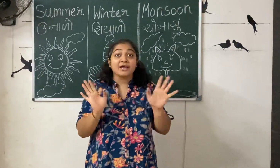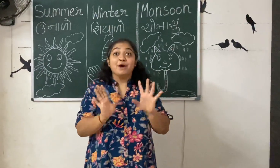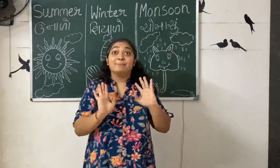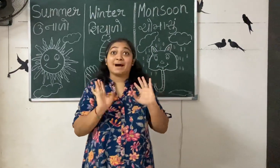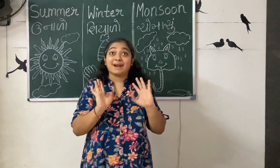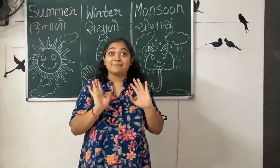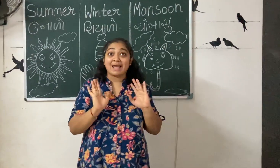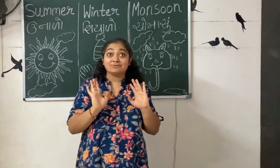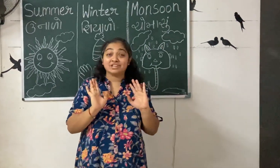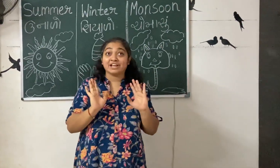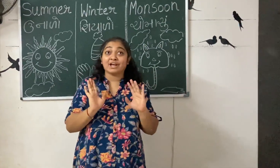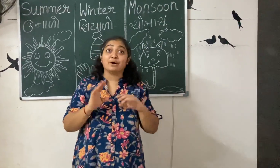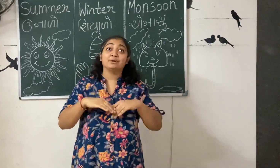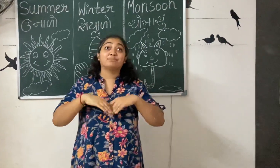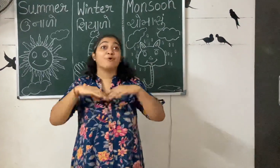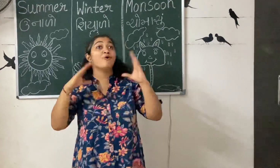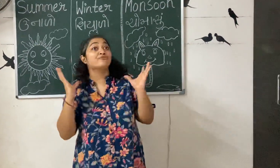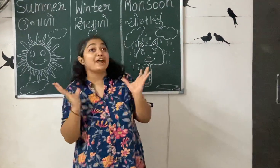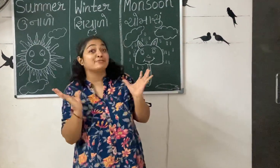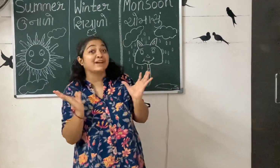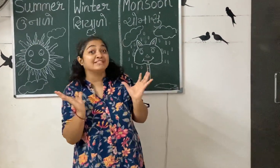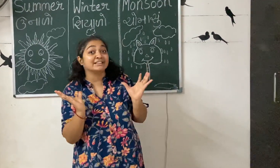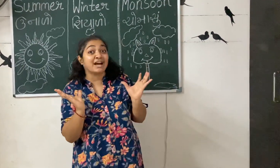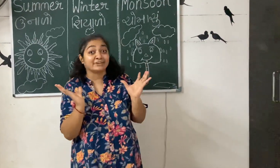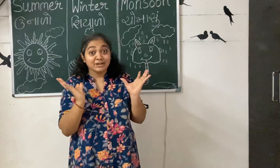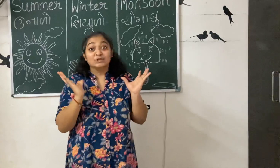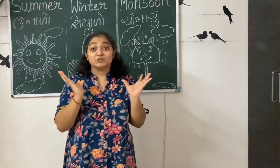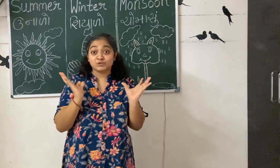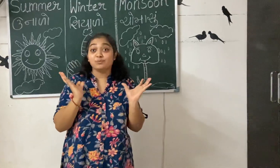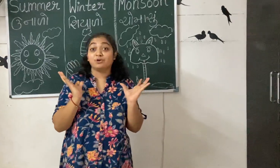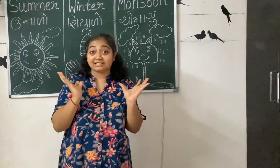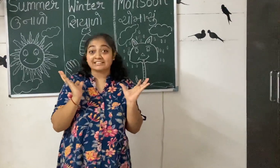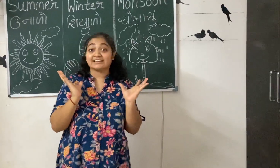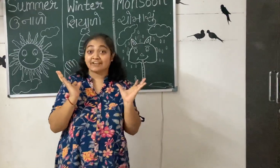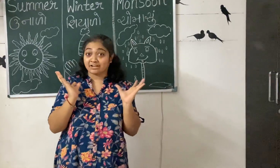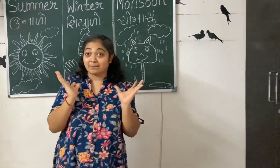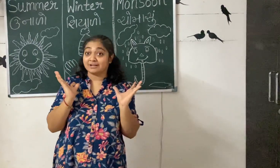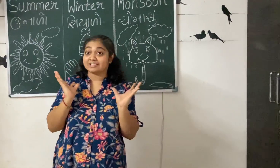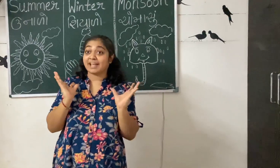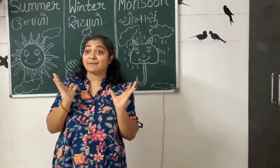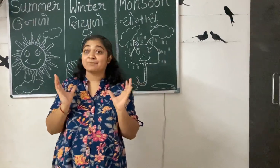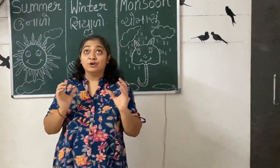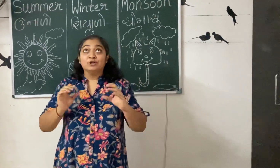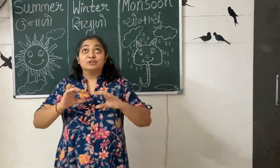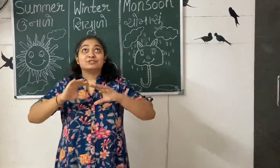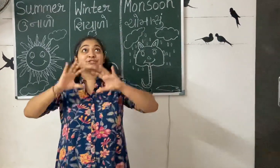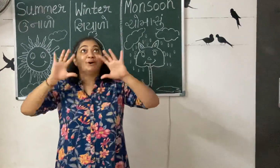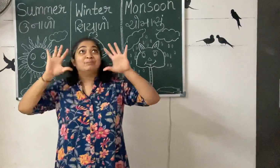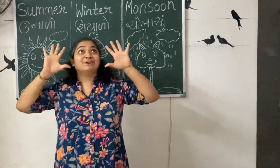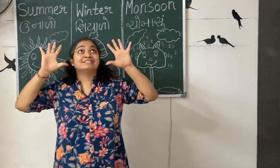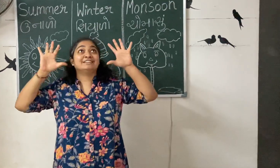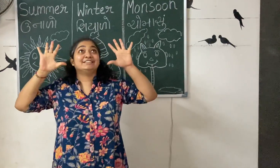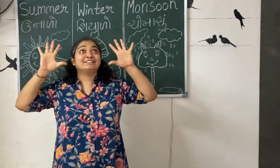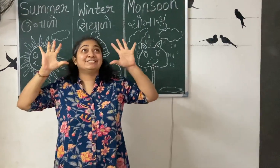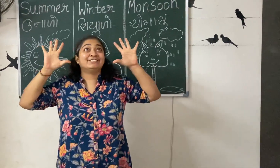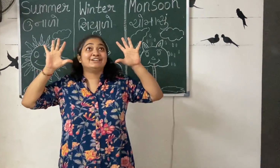मारा मेंचर है अमने भूँ फाइन फाइन सिखावें सु बोलता सिखावें कबर्चे summer season